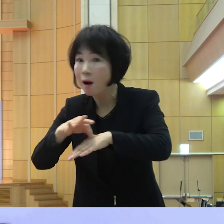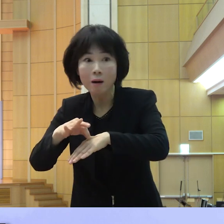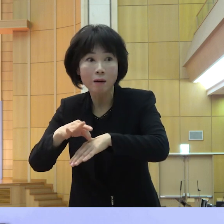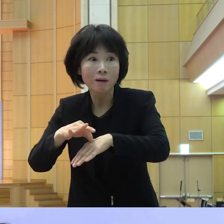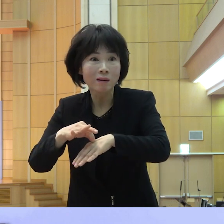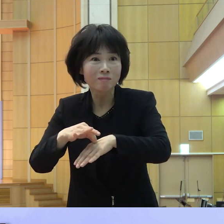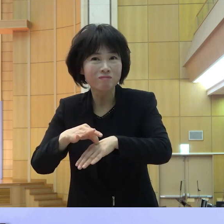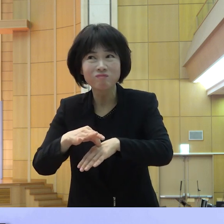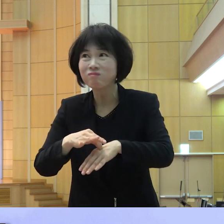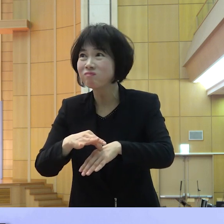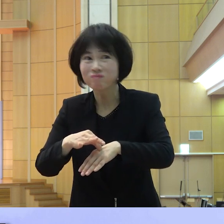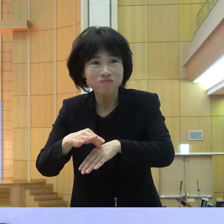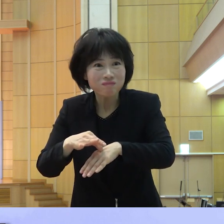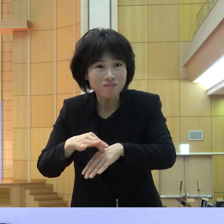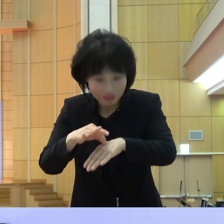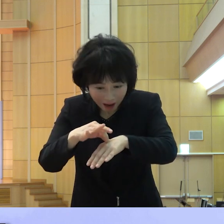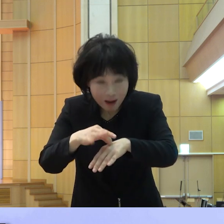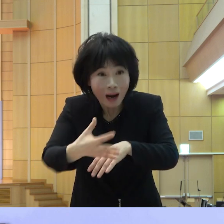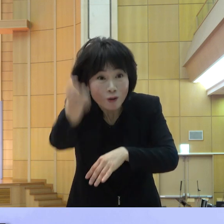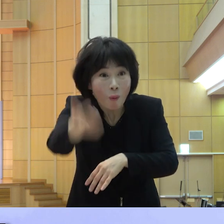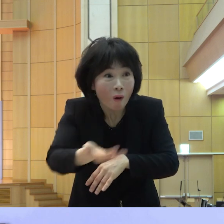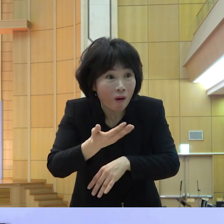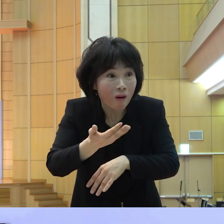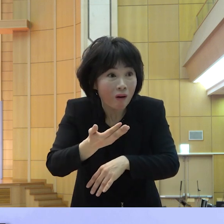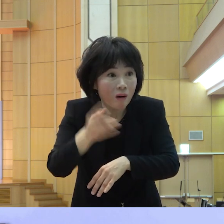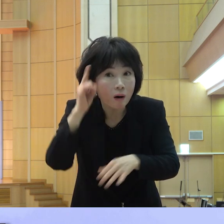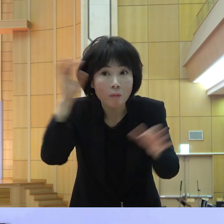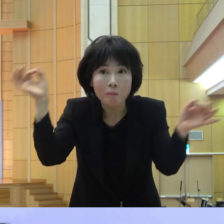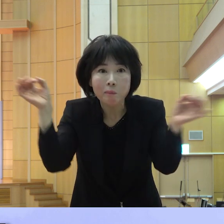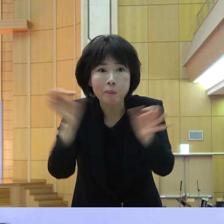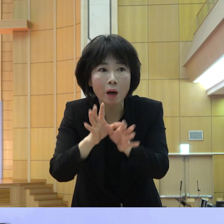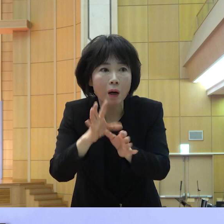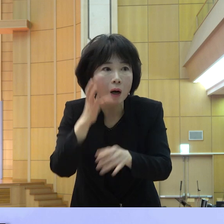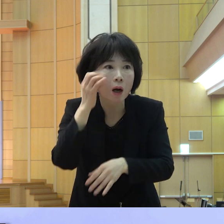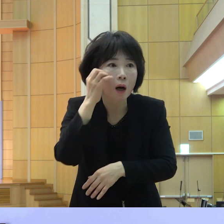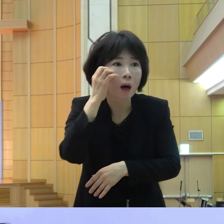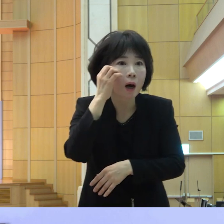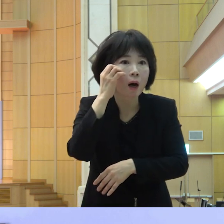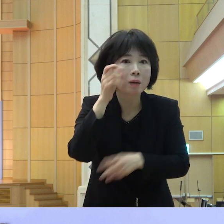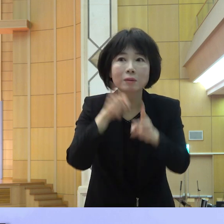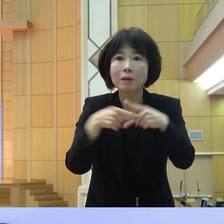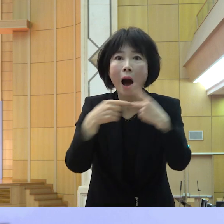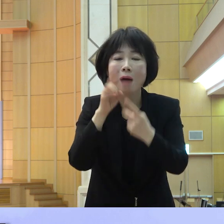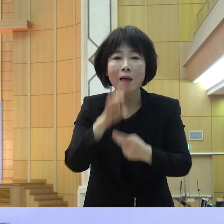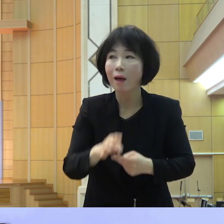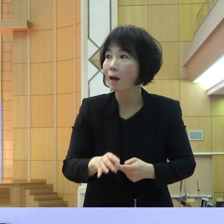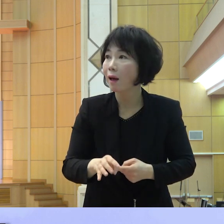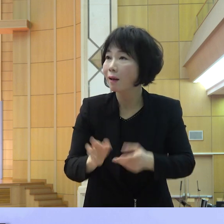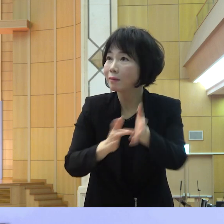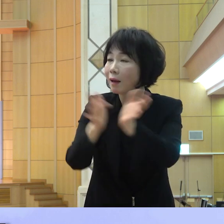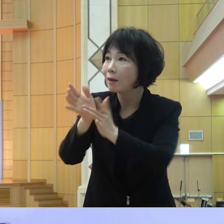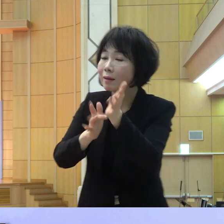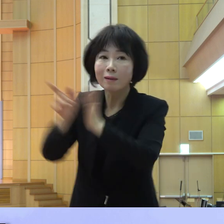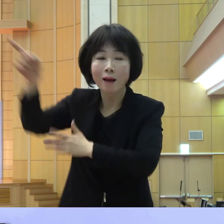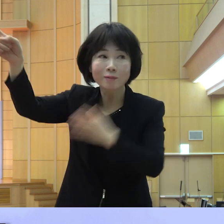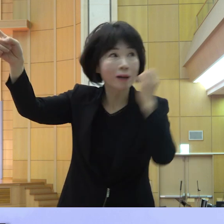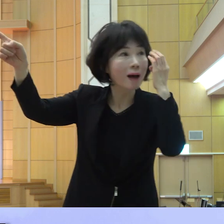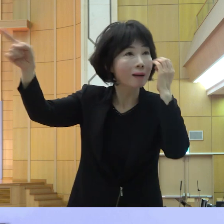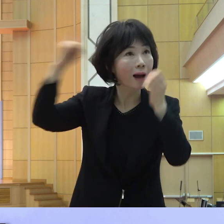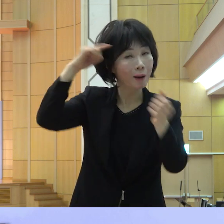먹으래. 이러므로 유대인들이 서로 다투어 가로되 이 사람이 어찌 능히 제 살을 우리에게 주어 먹게 하겠느냐.